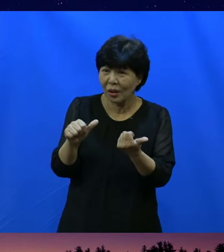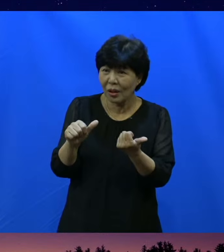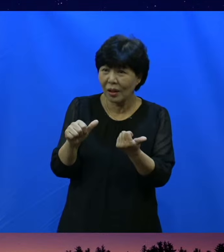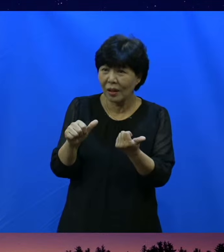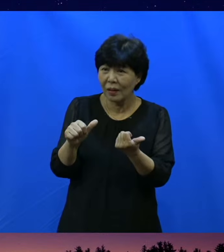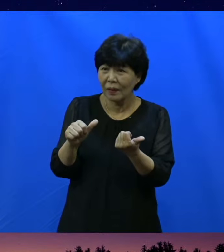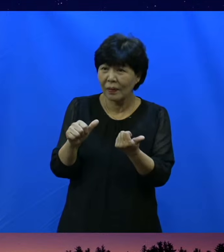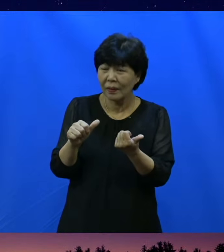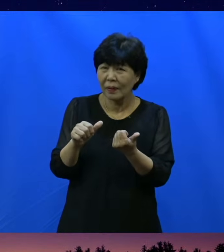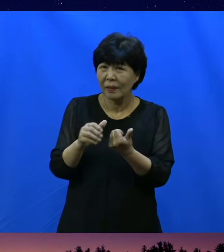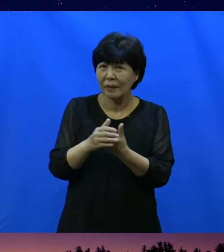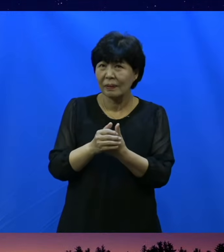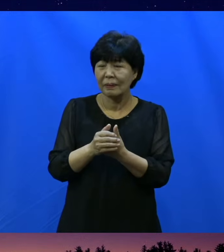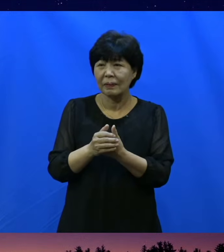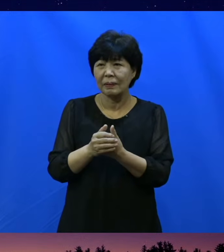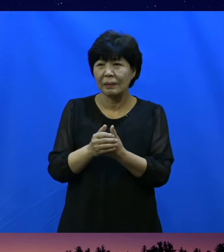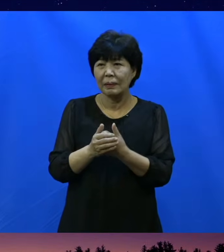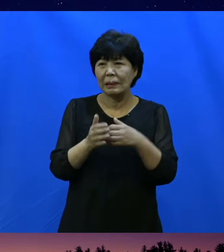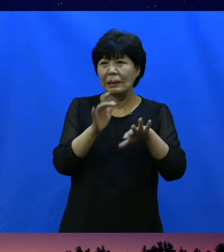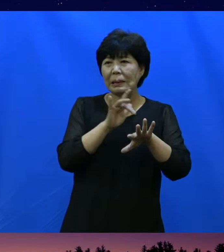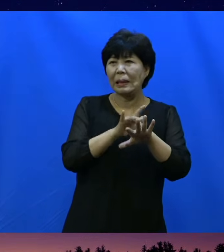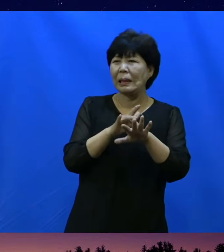분명한 것은 사탄의 고발이죠.